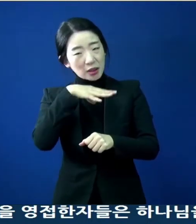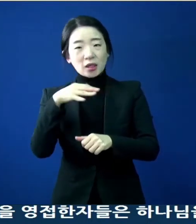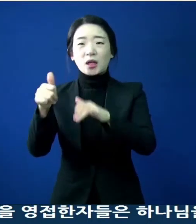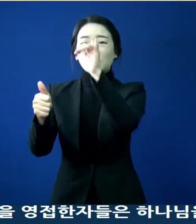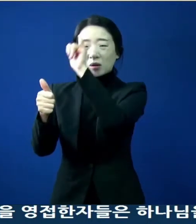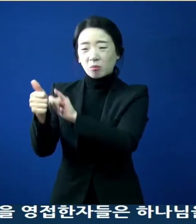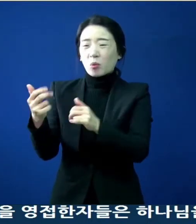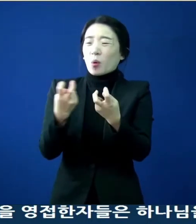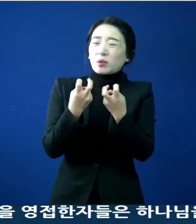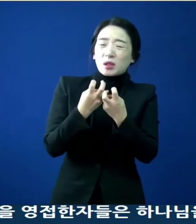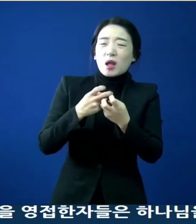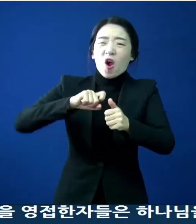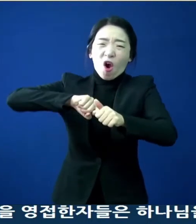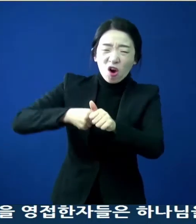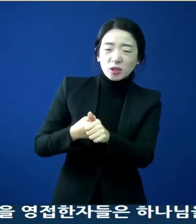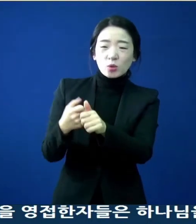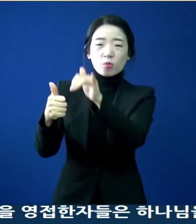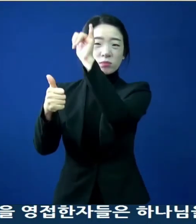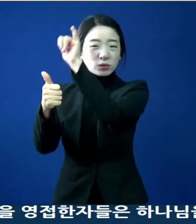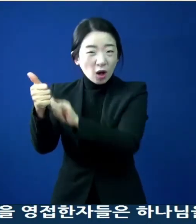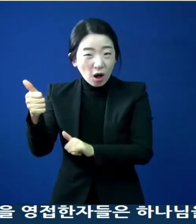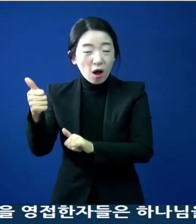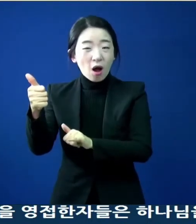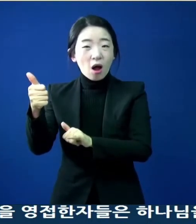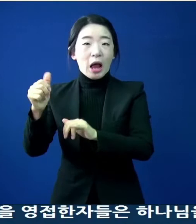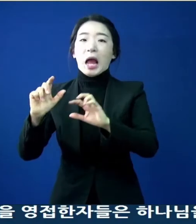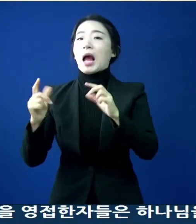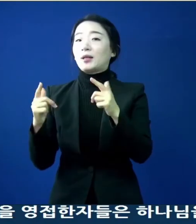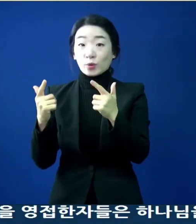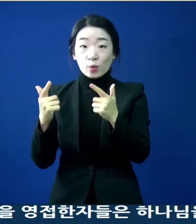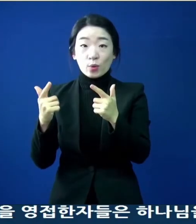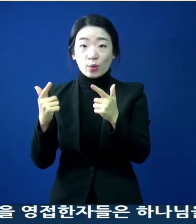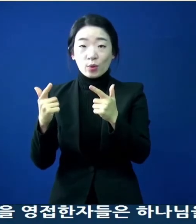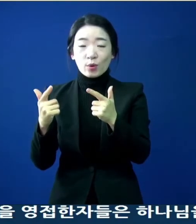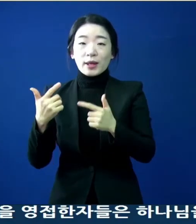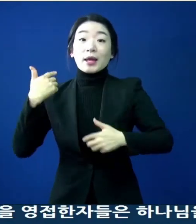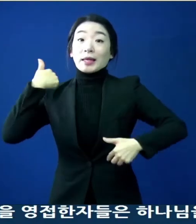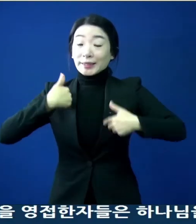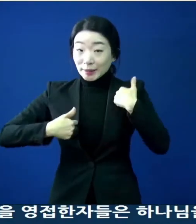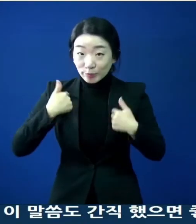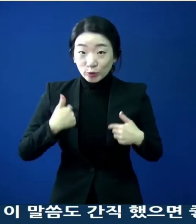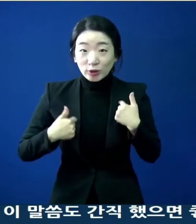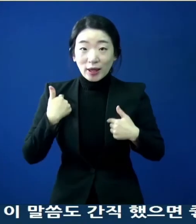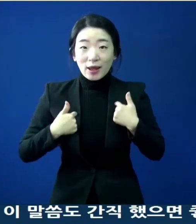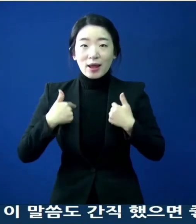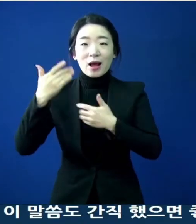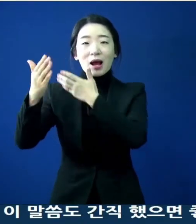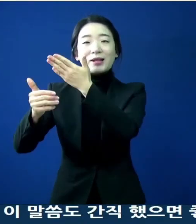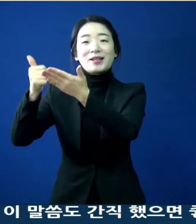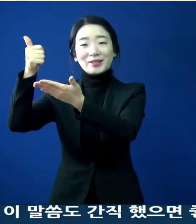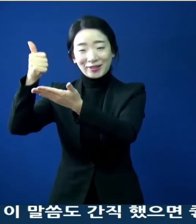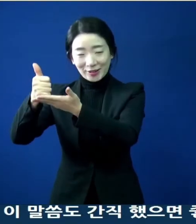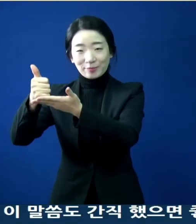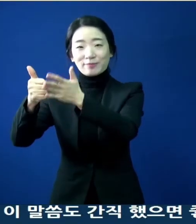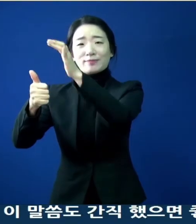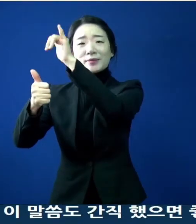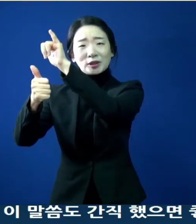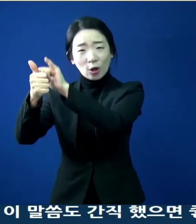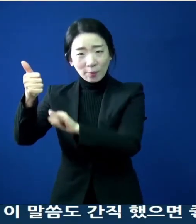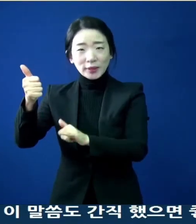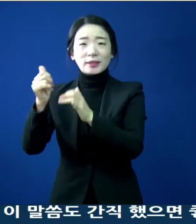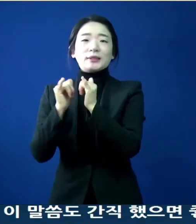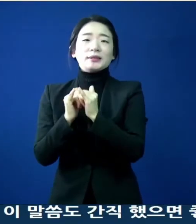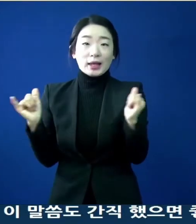없어서 섬김의 자리에 그냥 자신을 두는 것이 아니라 기쁘게 하나님을 섬기는